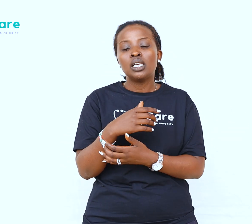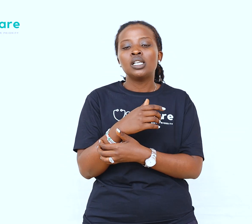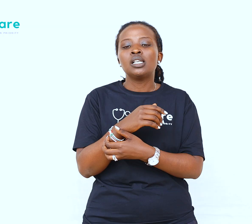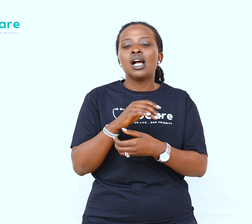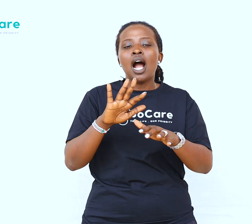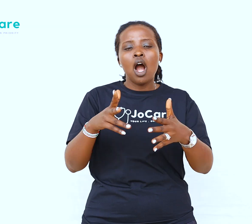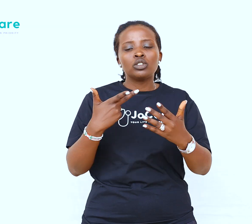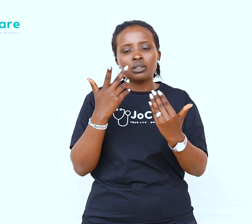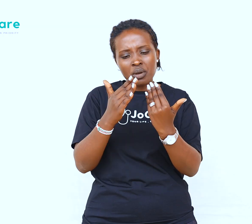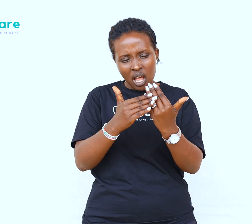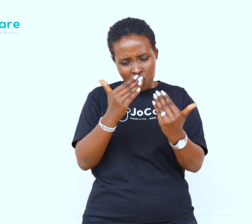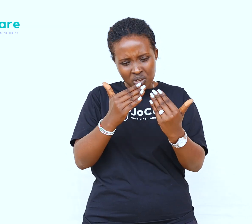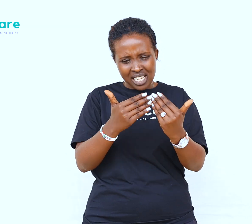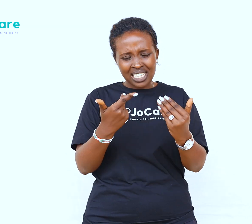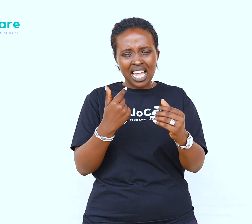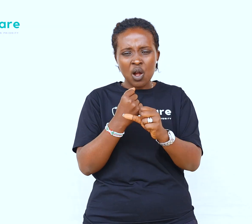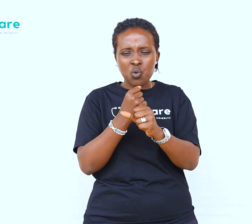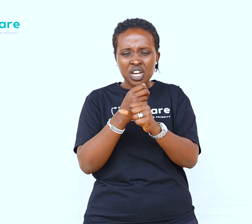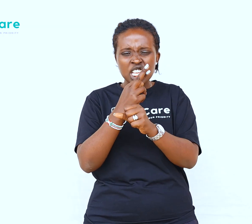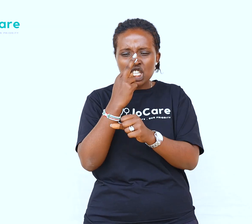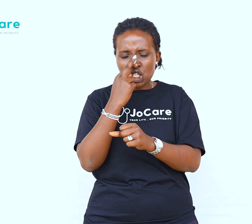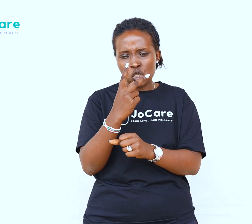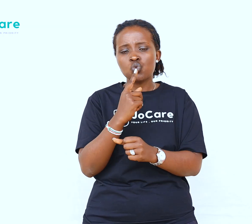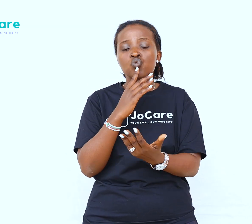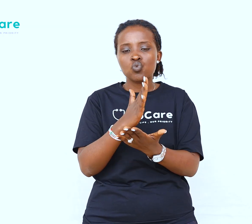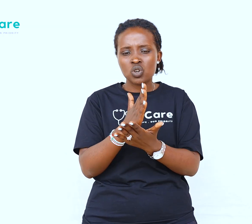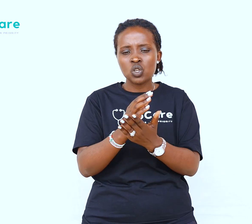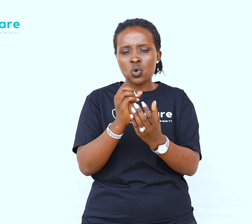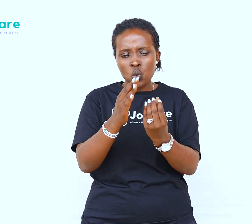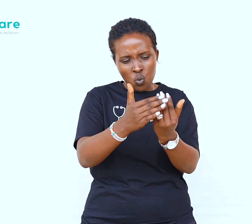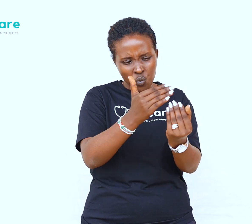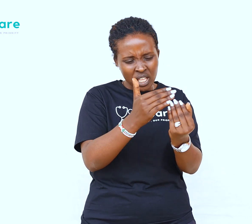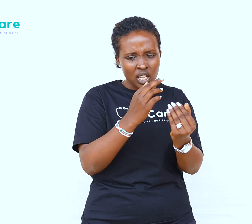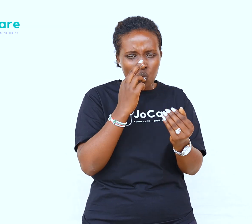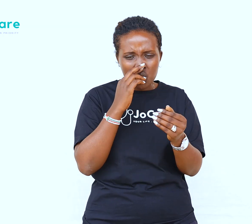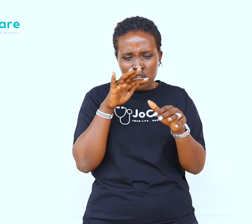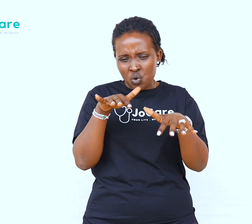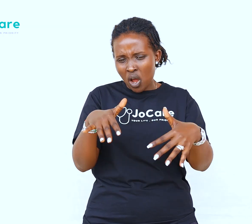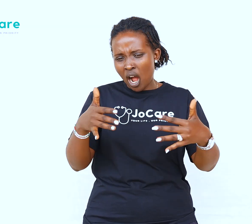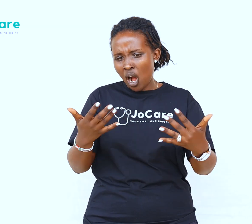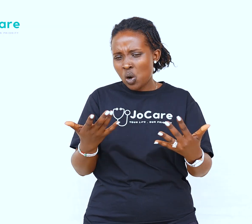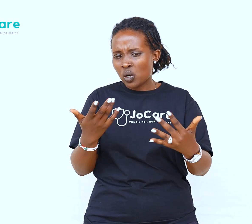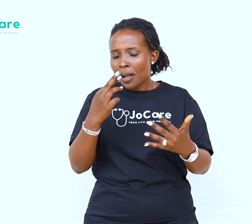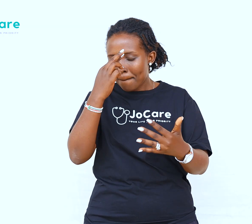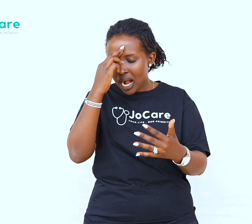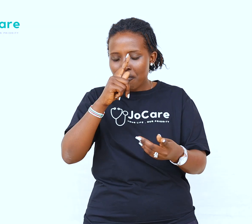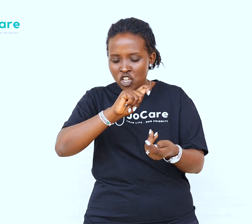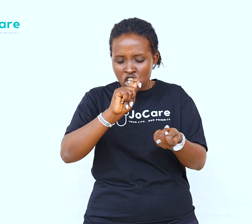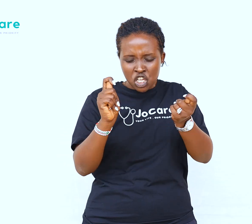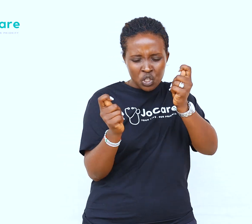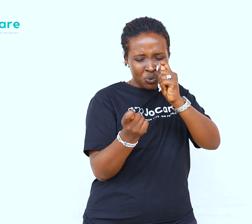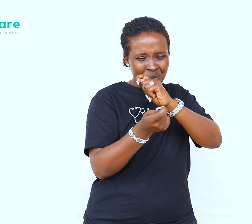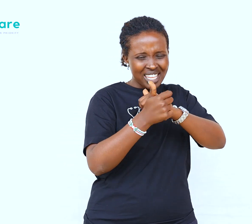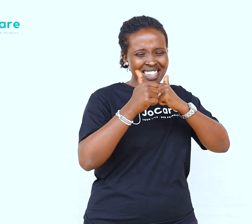yakwitaho cyangwa se yakora ikintu cyangwa se yakita ku kintu kugira ngo gise neza. Twavuga